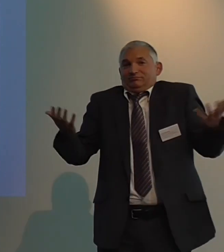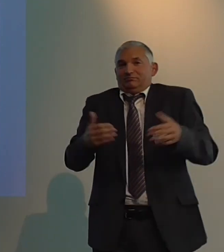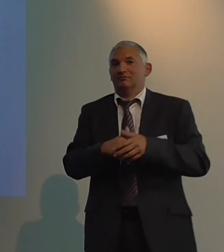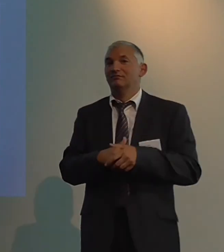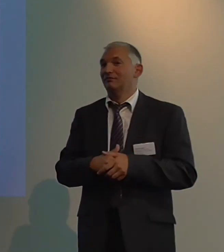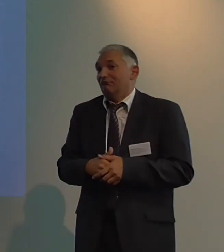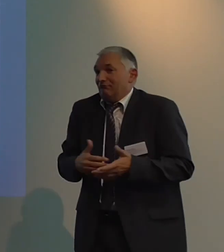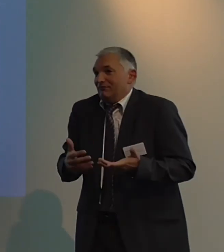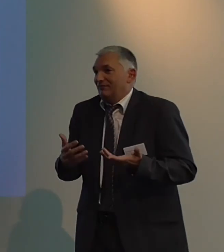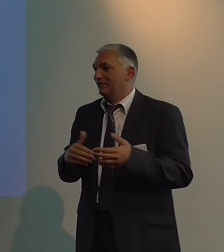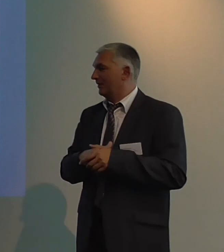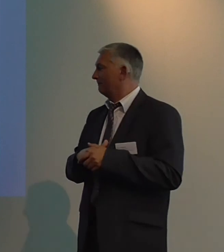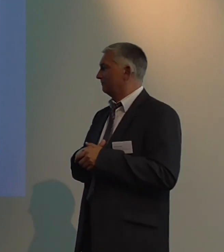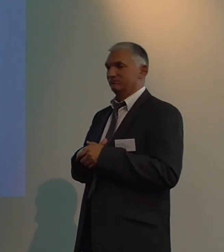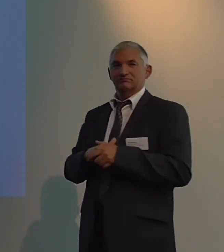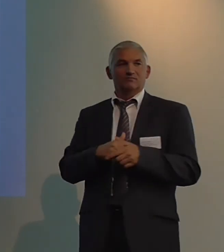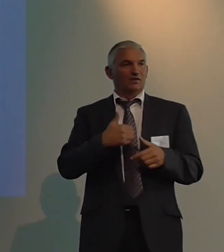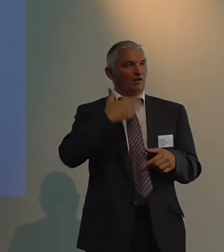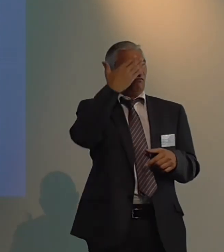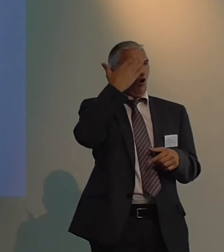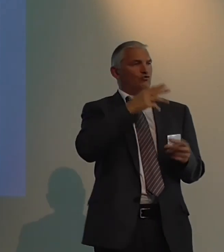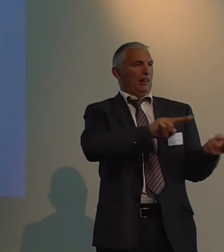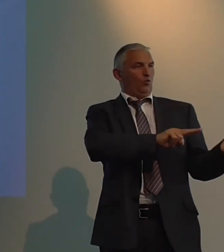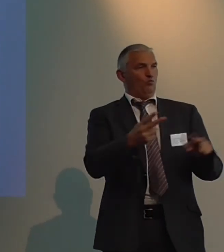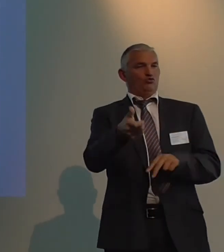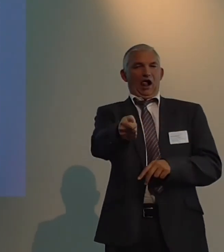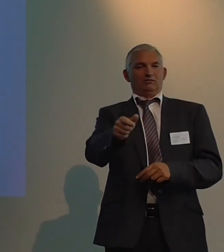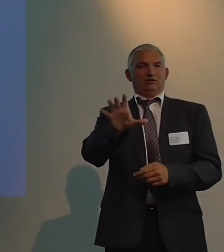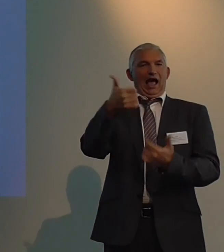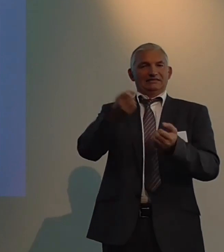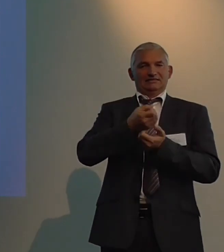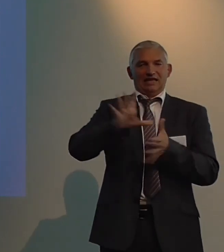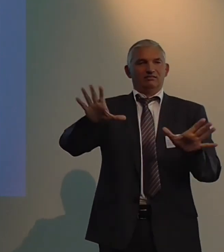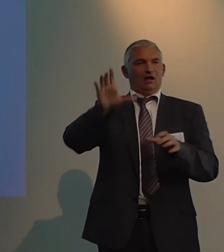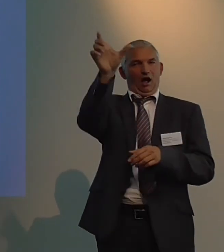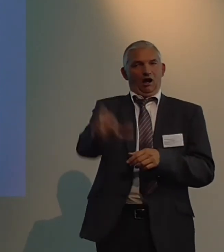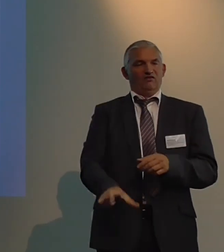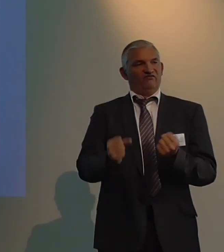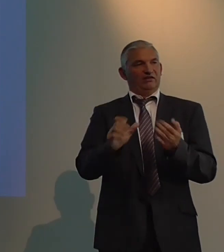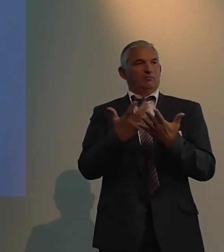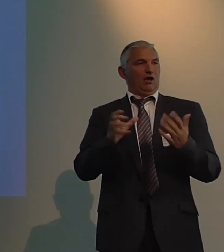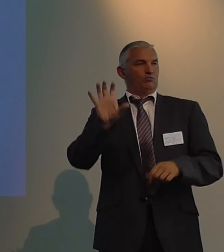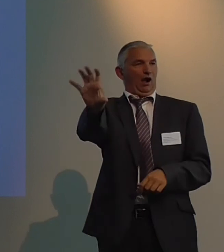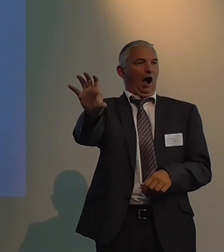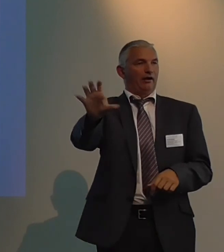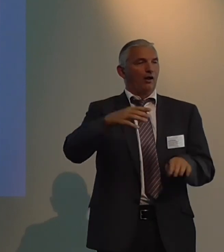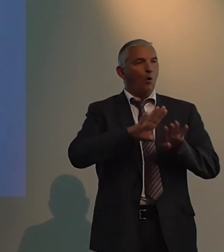Gebärdensprachdolmetschern oder irgendeine Kochsendung, dann drücke ich einfach nur einen Knopf. Das ist das, was ich mir eigentlich darunter vorstelle, unter dem